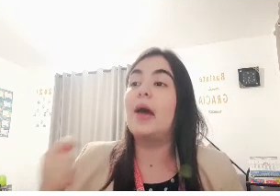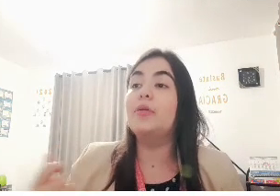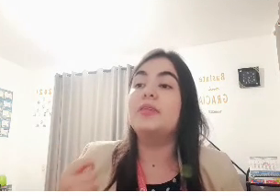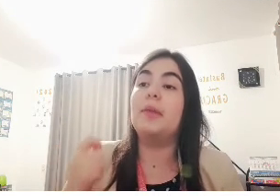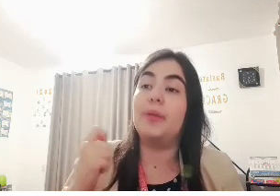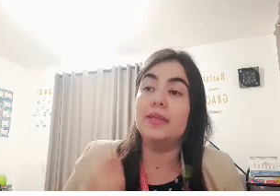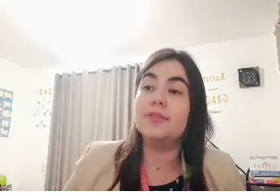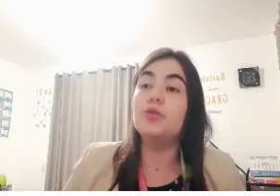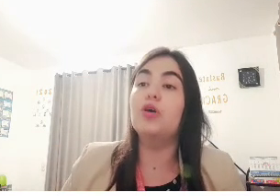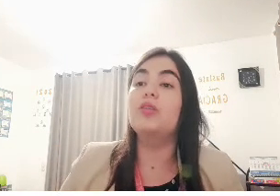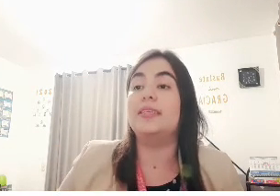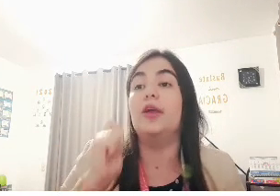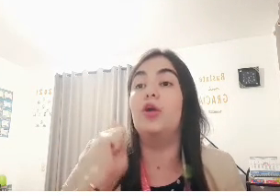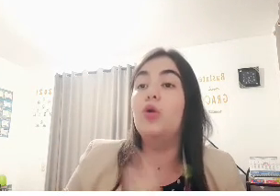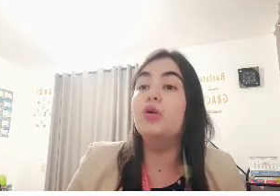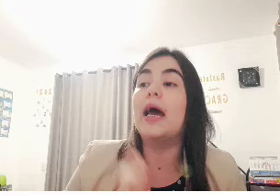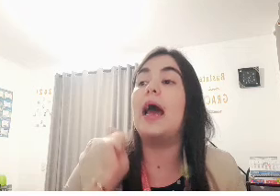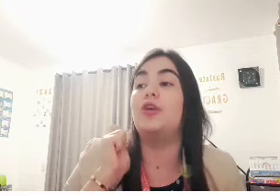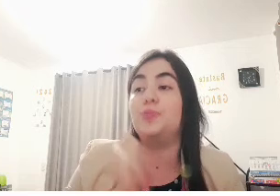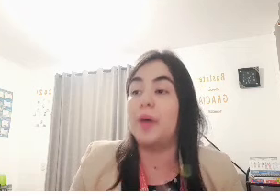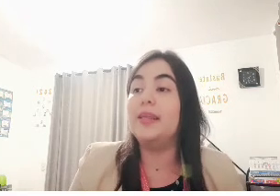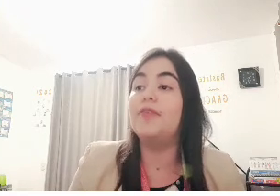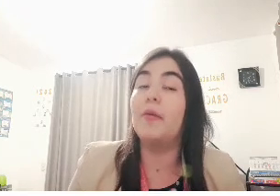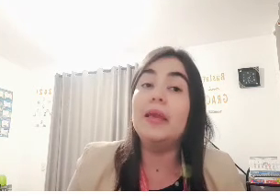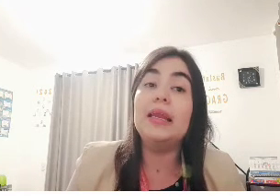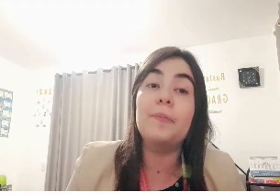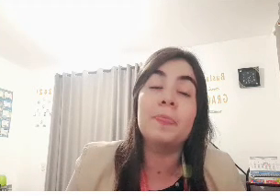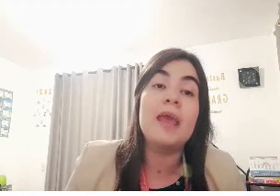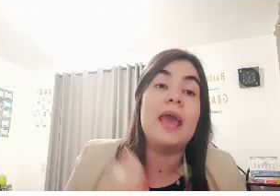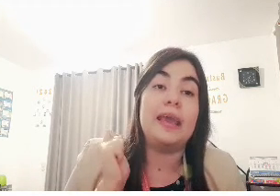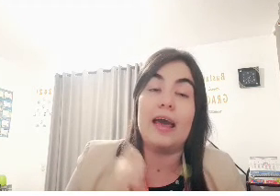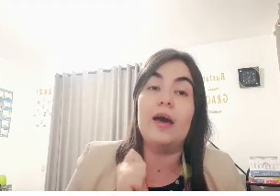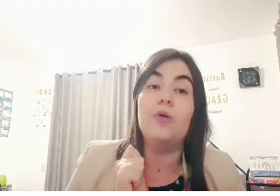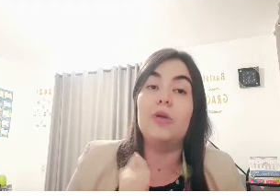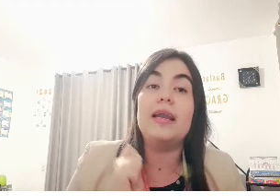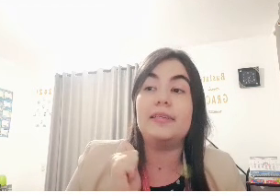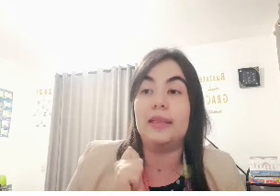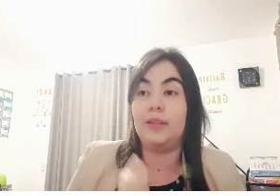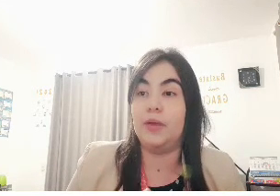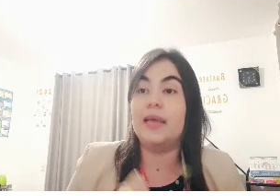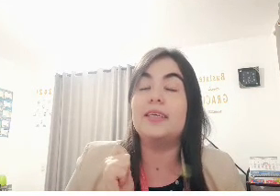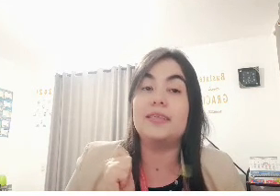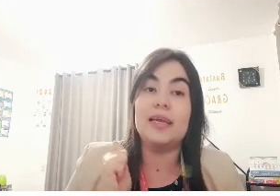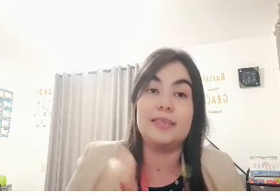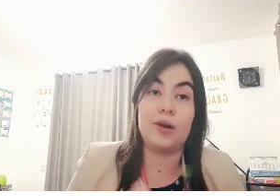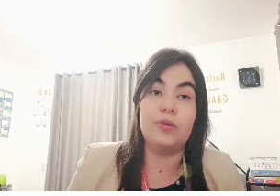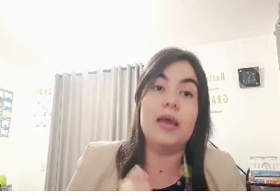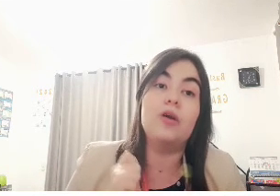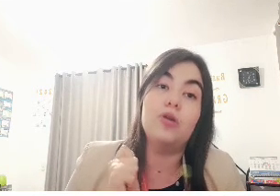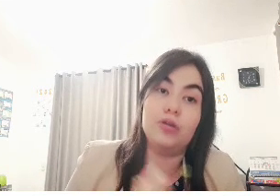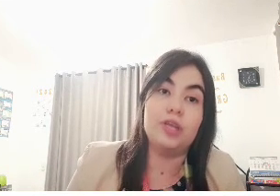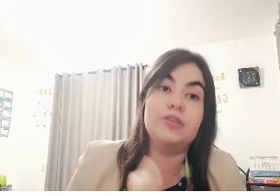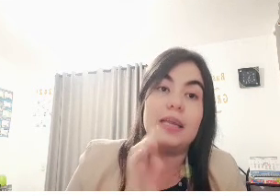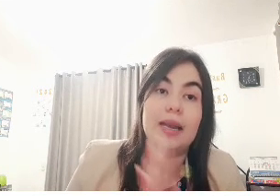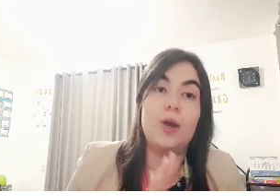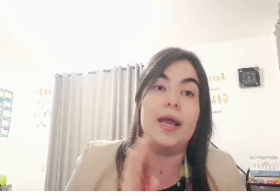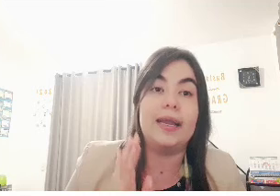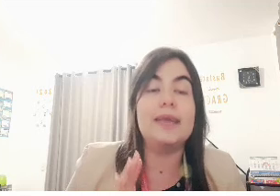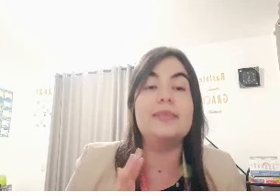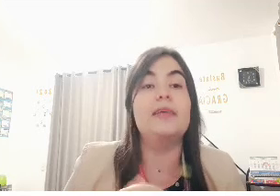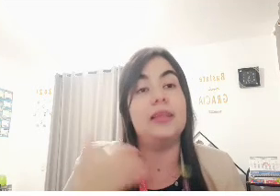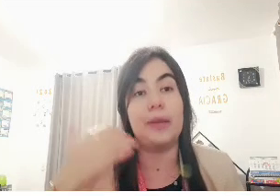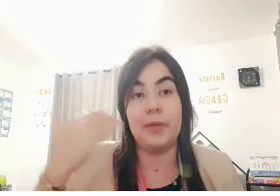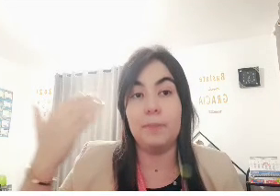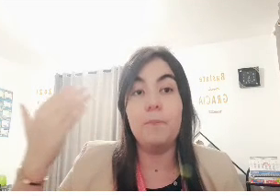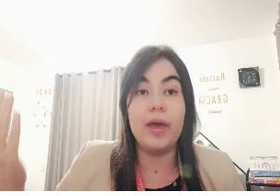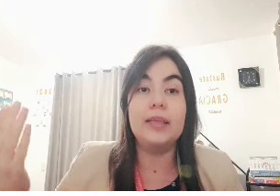realizar cambios en el plan de estudio donde se incluya a los padres de familia en cada una de las actividades que se desarrolla con los niños en el aula de